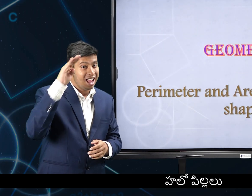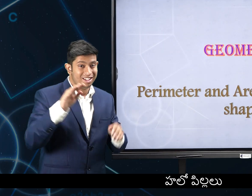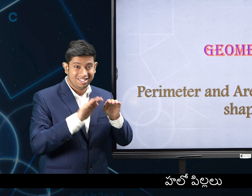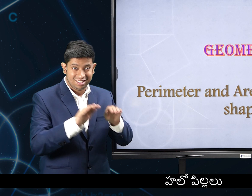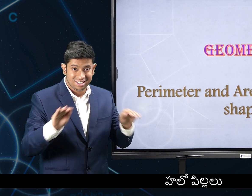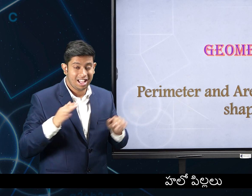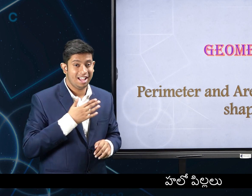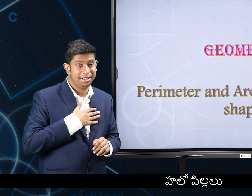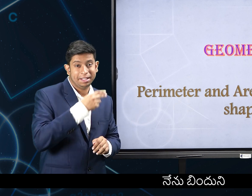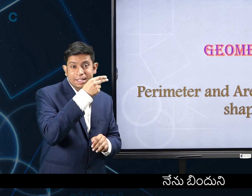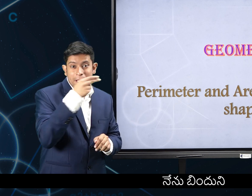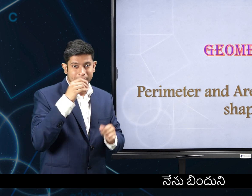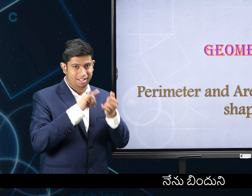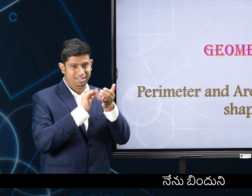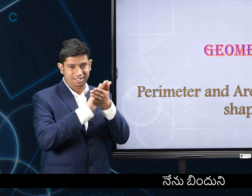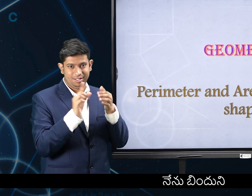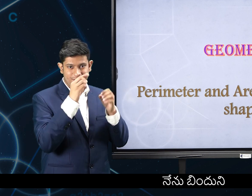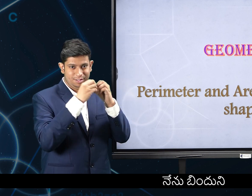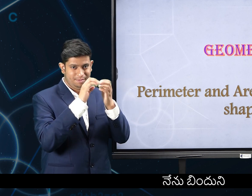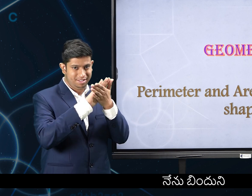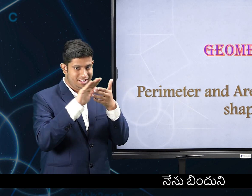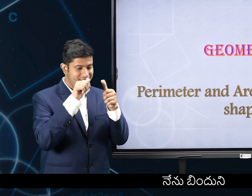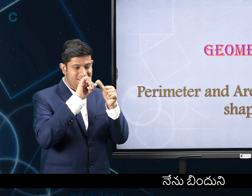హలో పిల్లలు, నేను బిందుని.